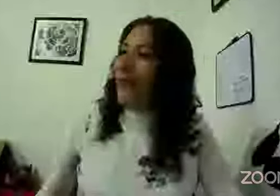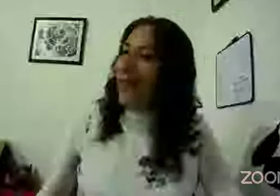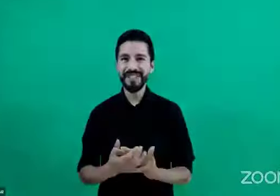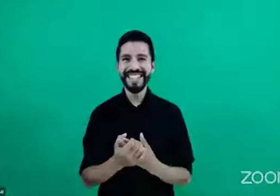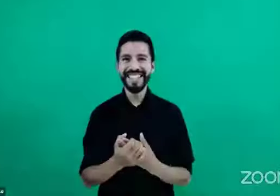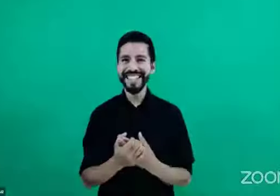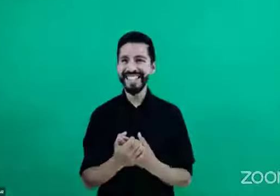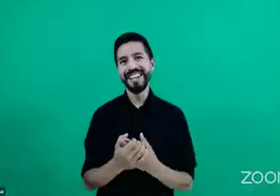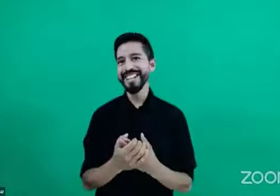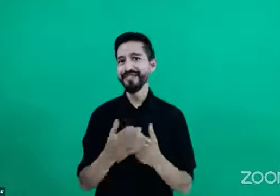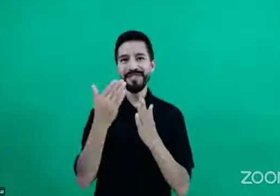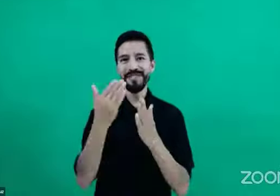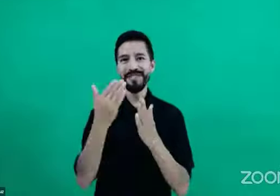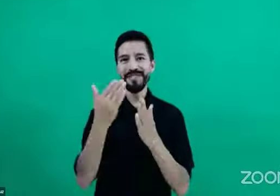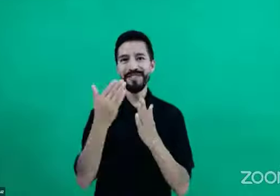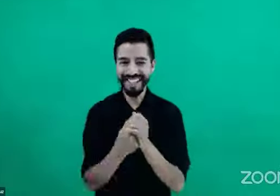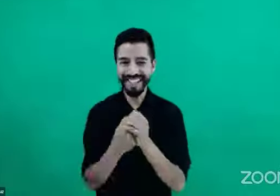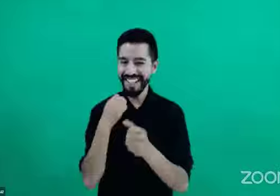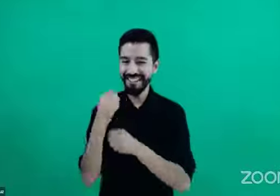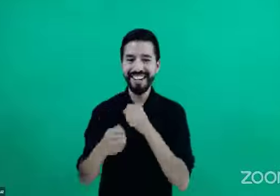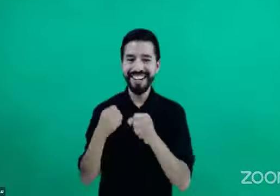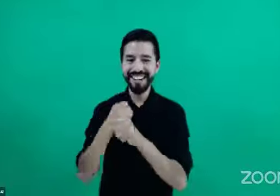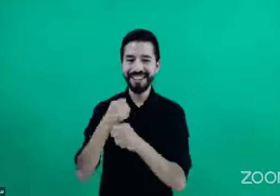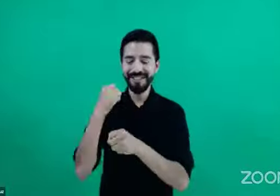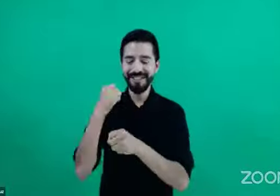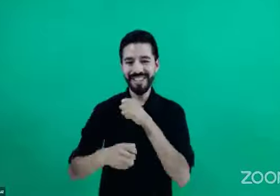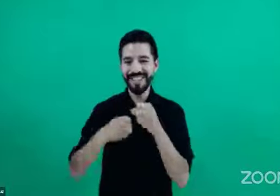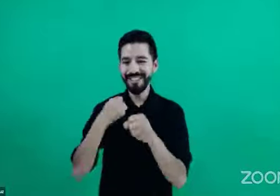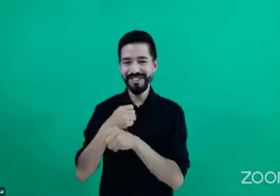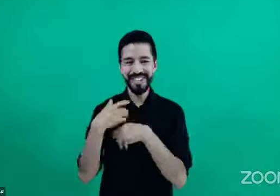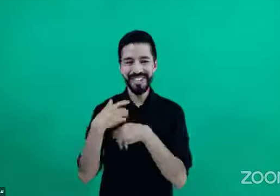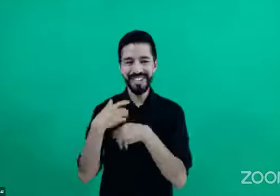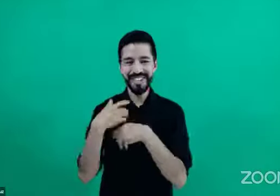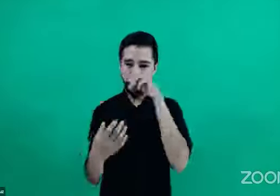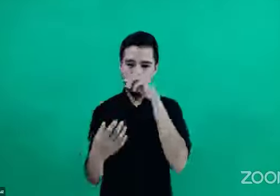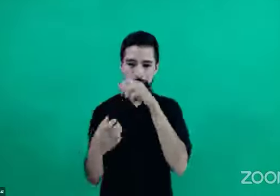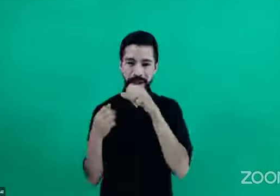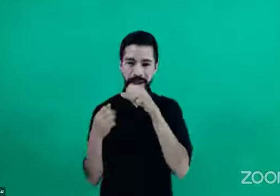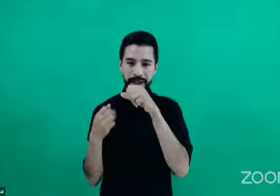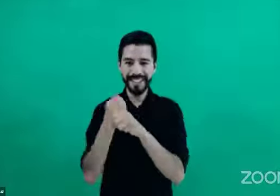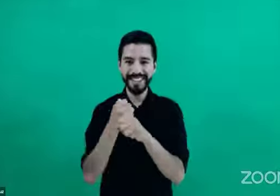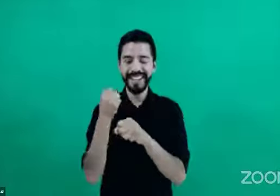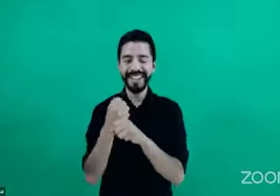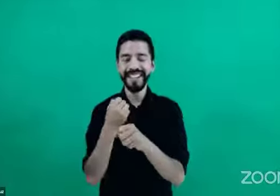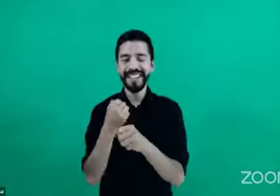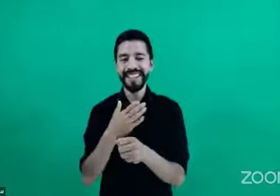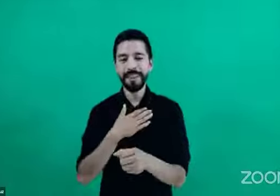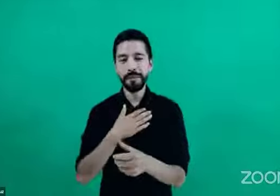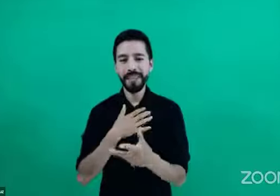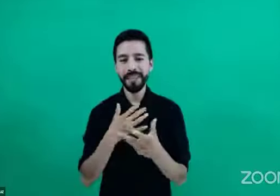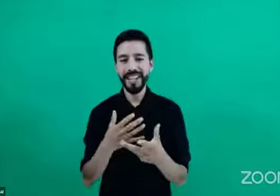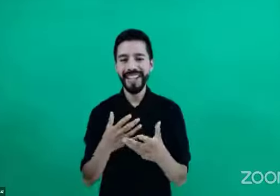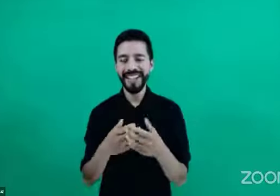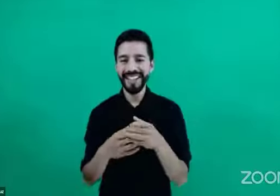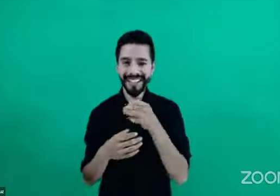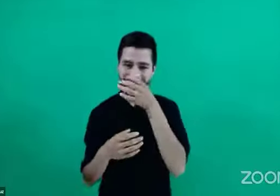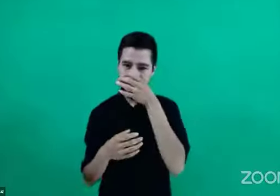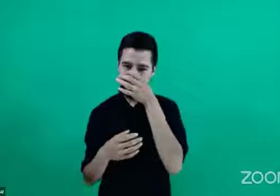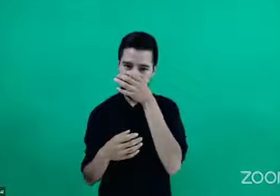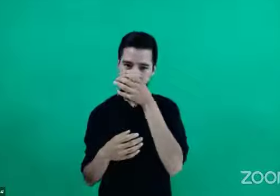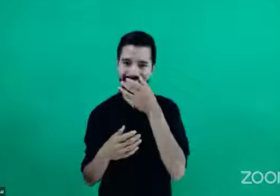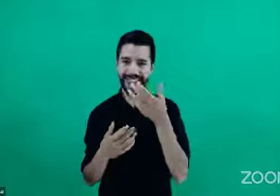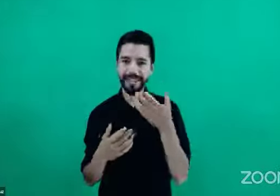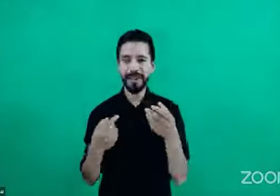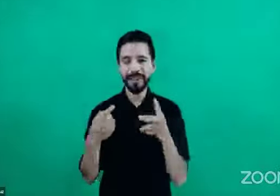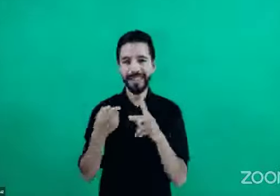Pues bueno, igual es un proceso que lleva unos años el practicar. Lo personal